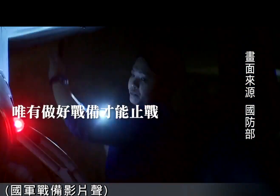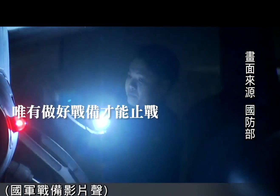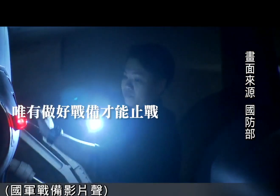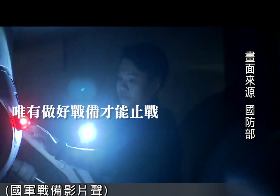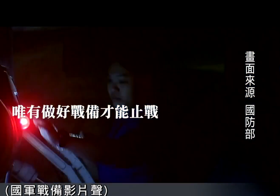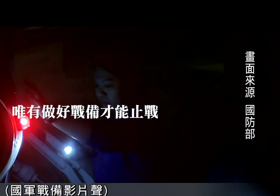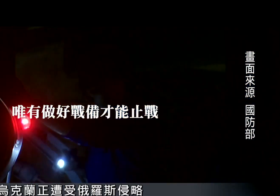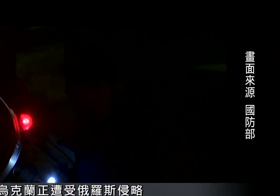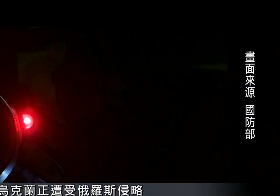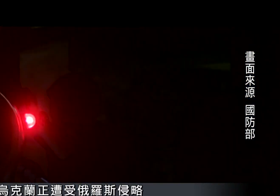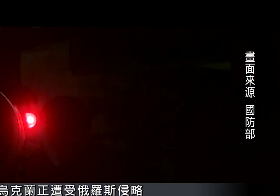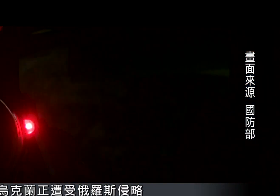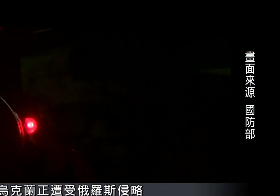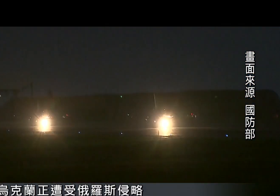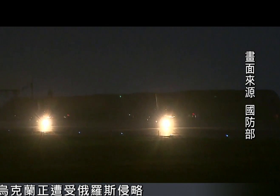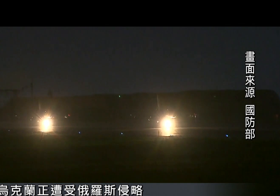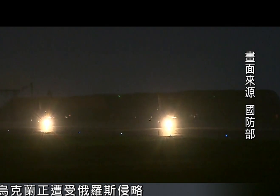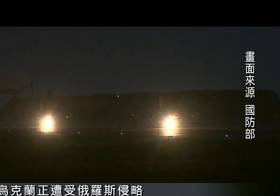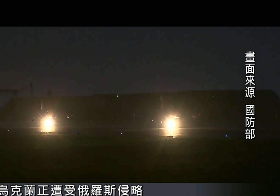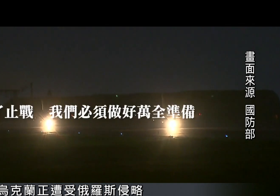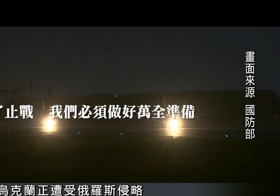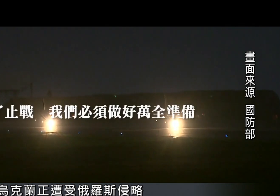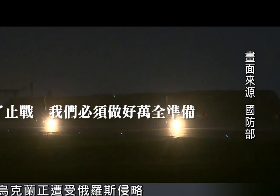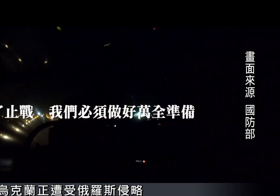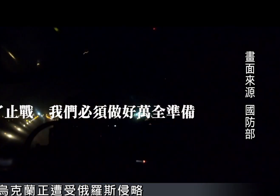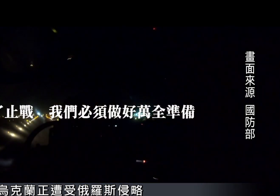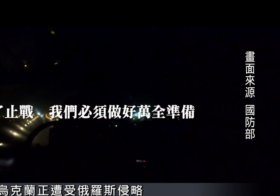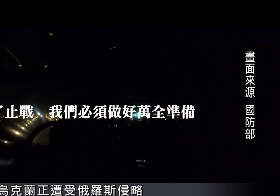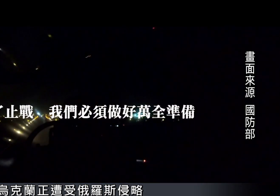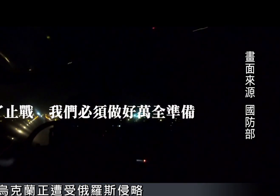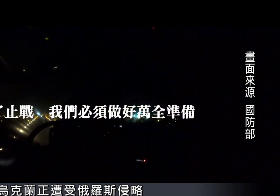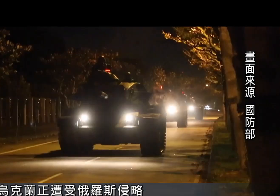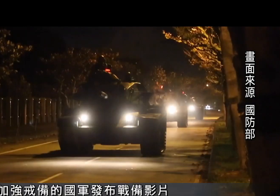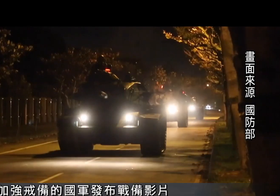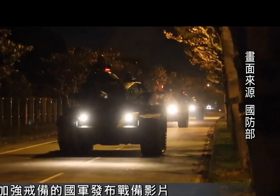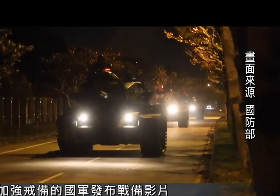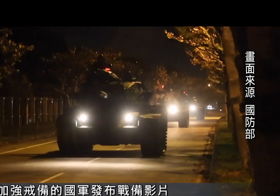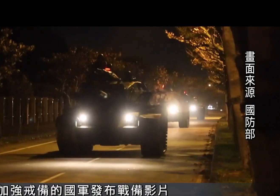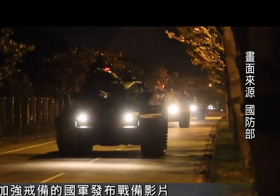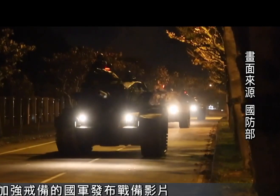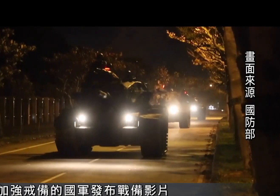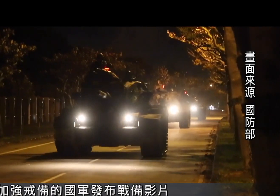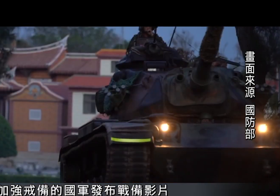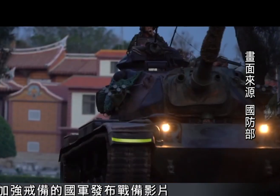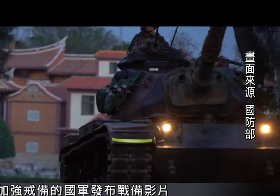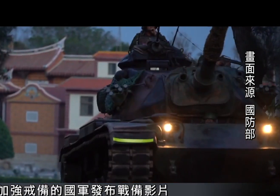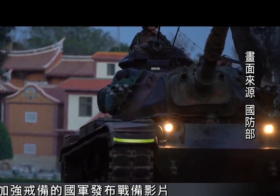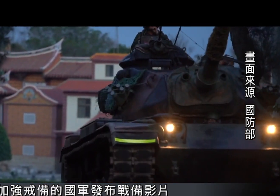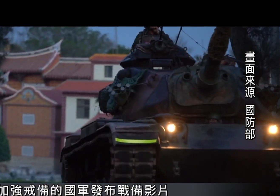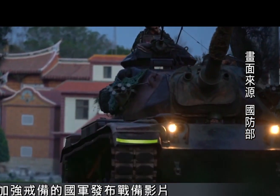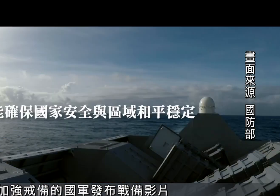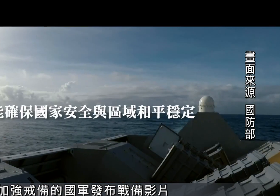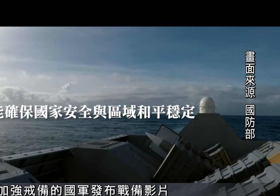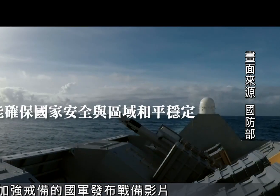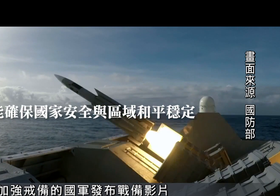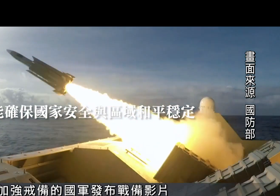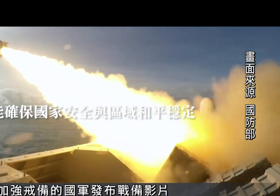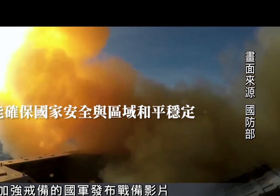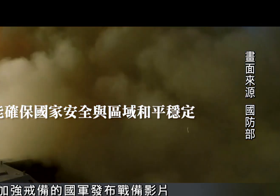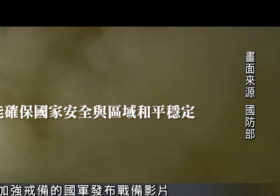乌克兰正遭受俄罗斯侵略，为防范中国趁机来袭，加强戒备的国军发布战备影片，还特别放入三军武器